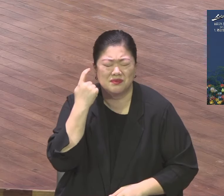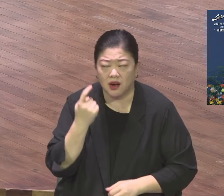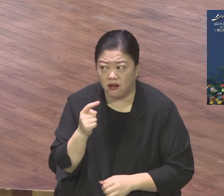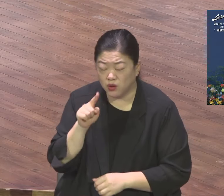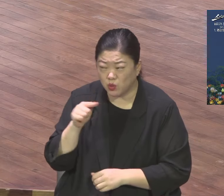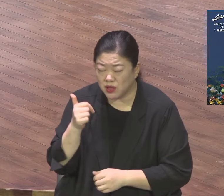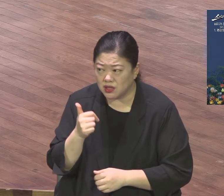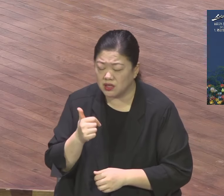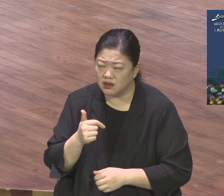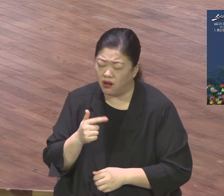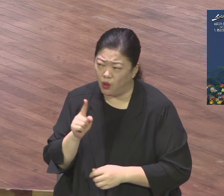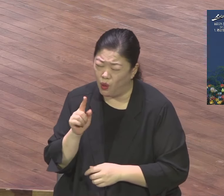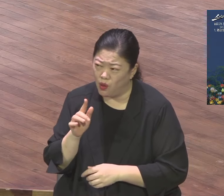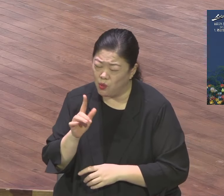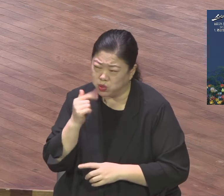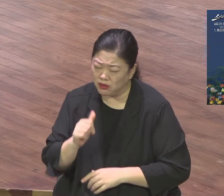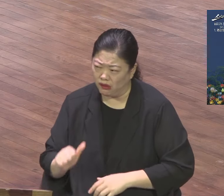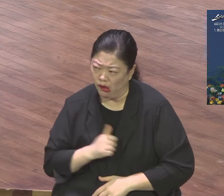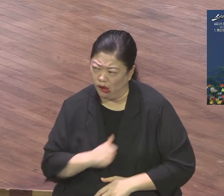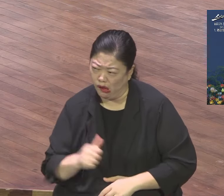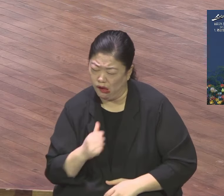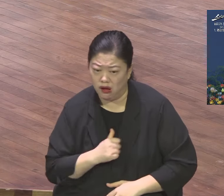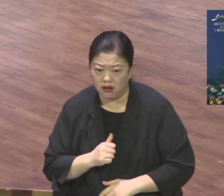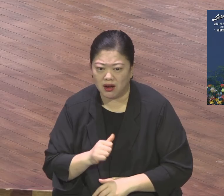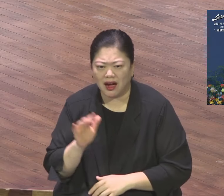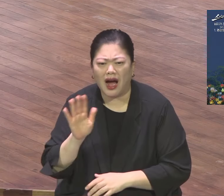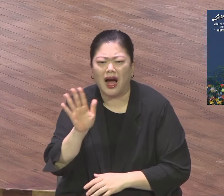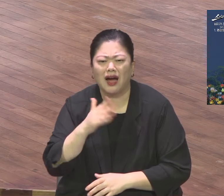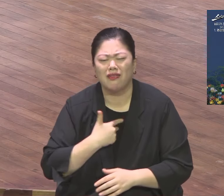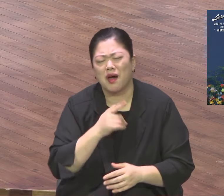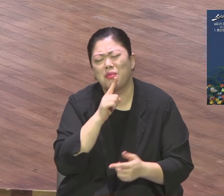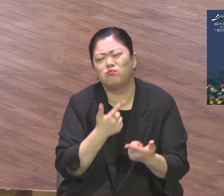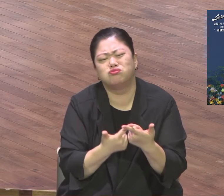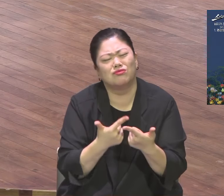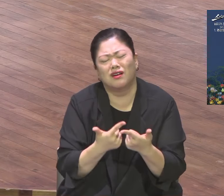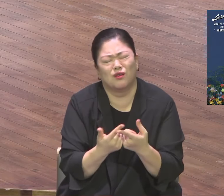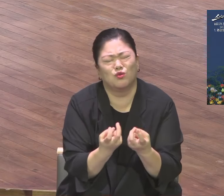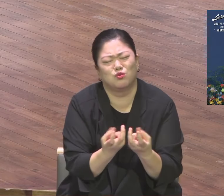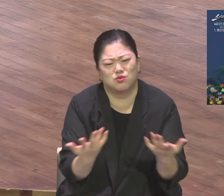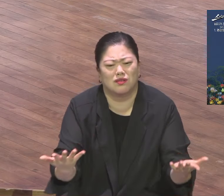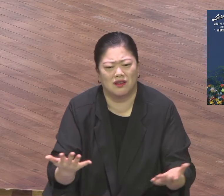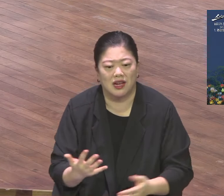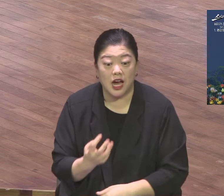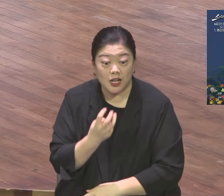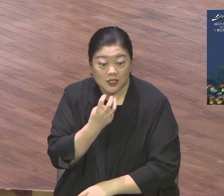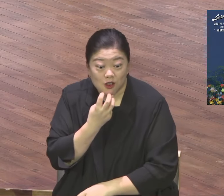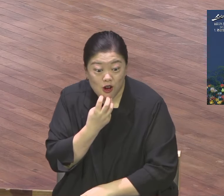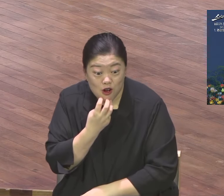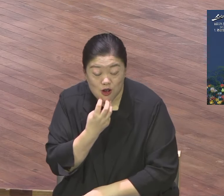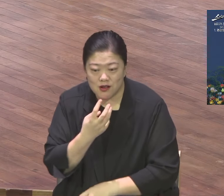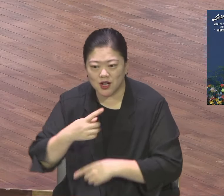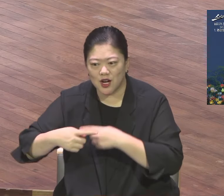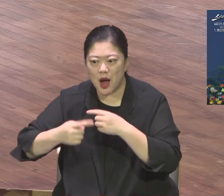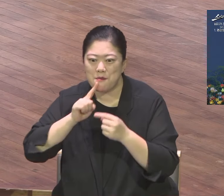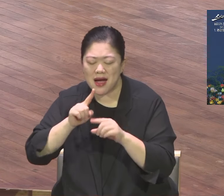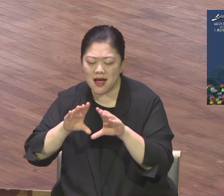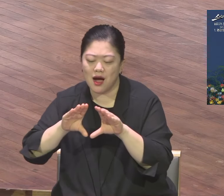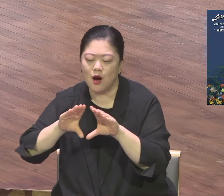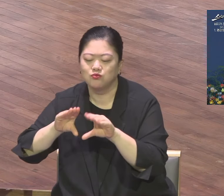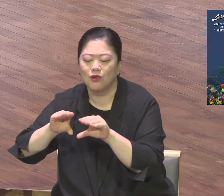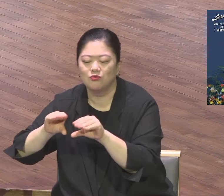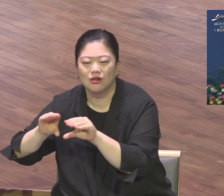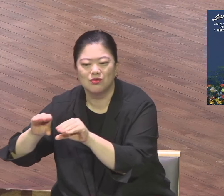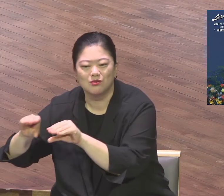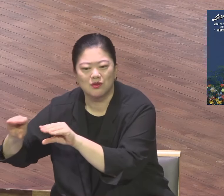사람들이 뭐 특별히 목사들도 보고 나의 근처를 못 와요. 나 그거 보고 내가 겁이 납니다.